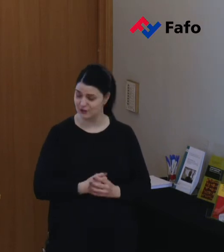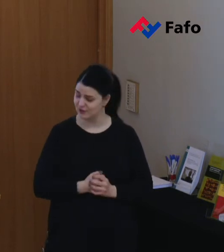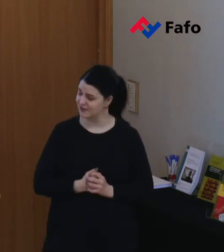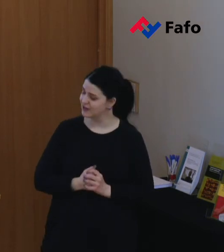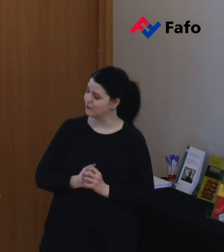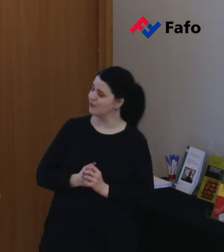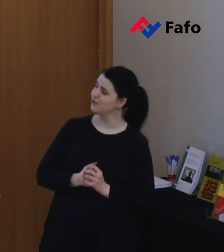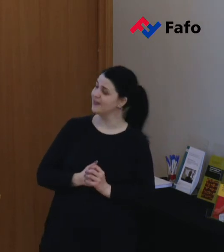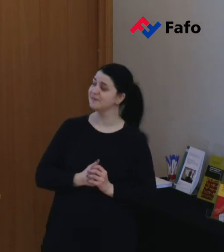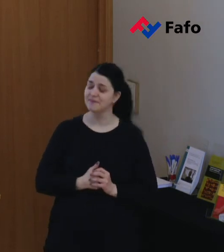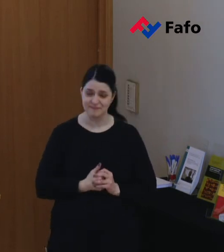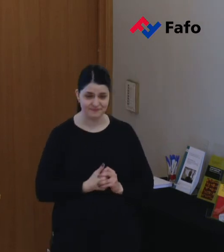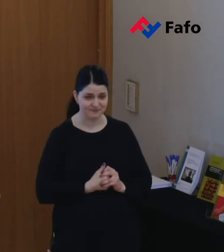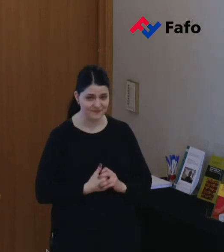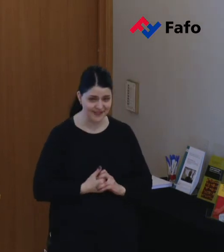for sosionomer.